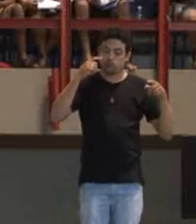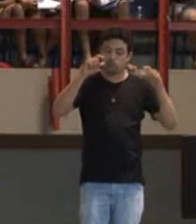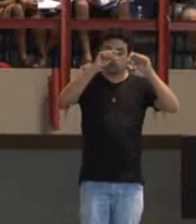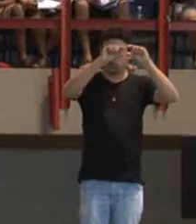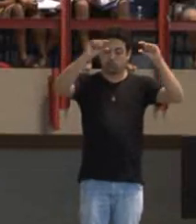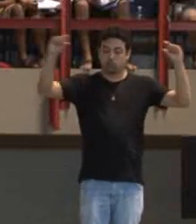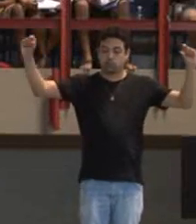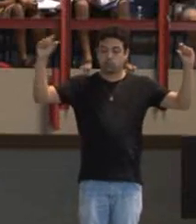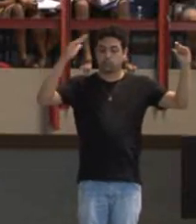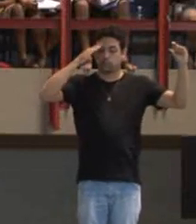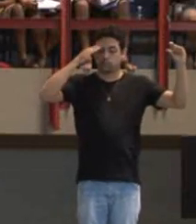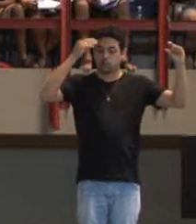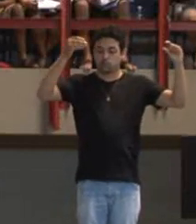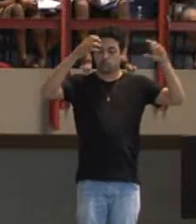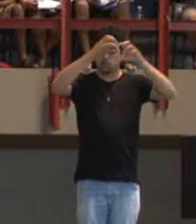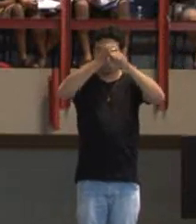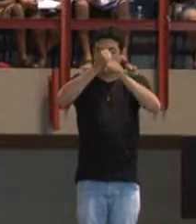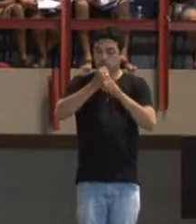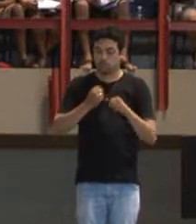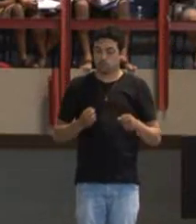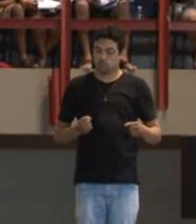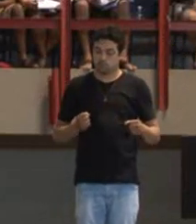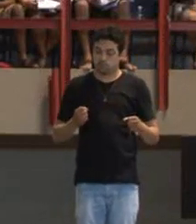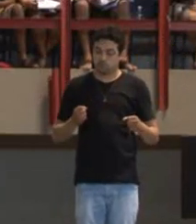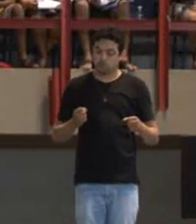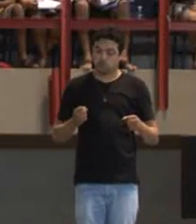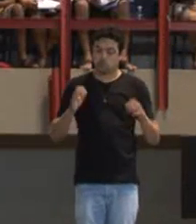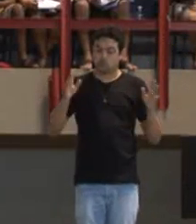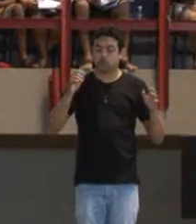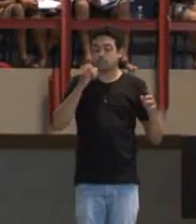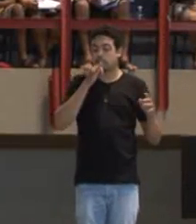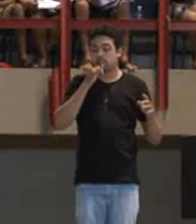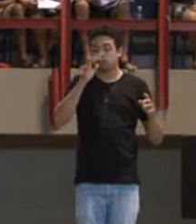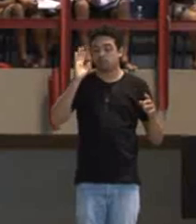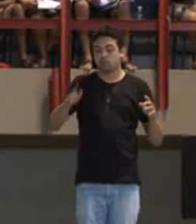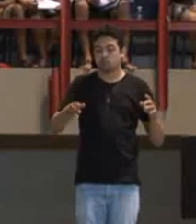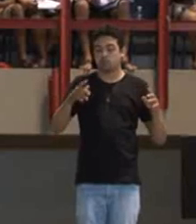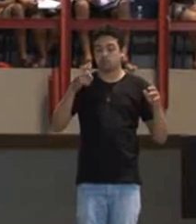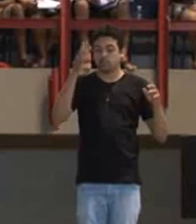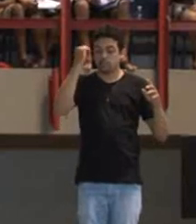10 minutos para a gente ver como que faz. Se eu preciso saber quantos